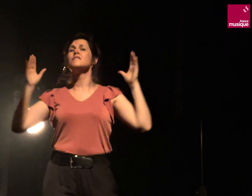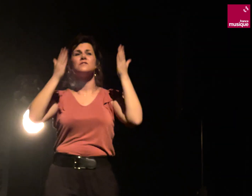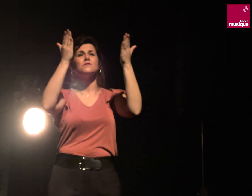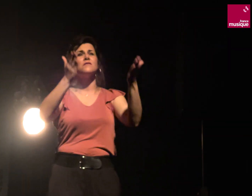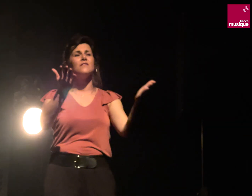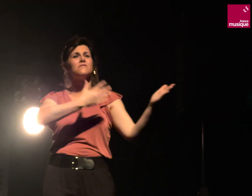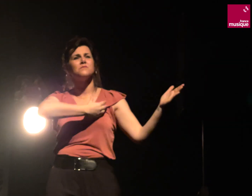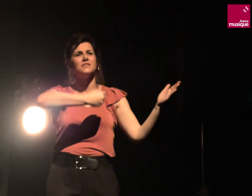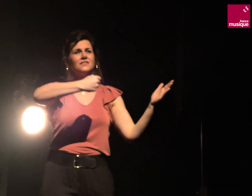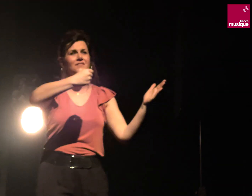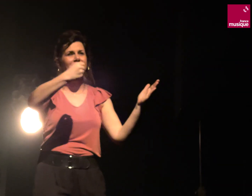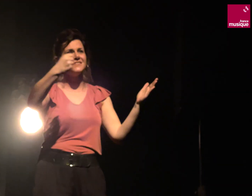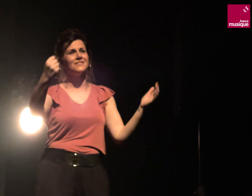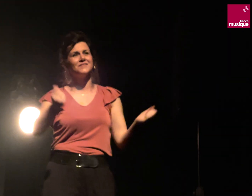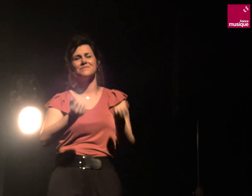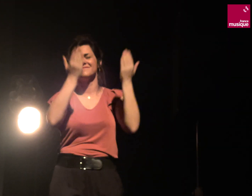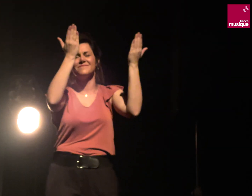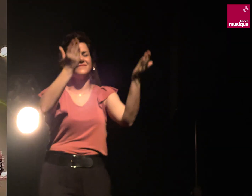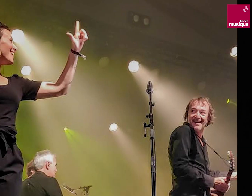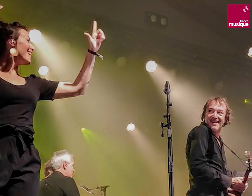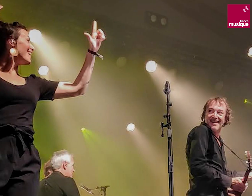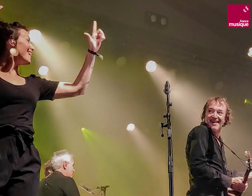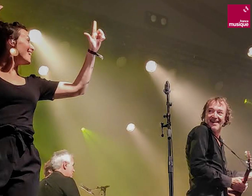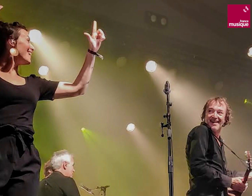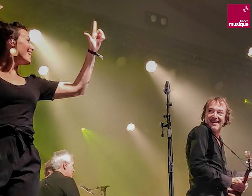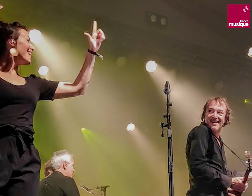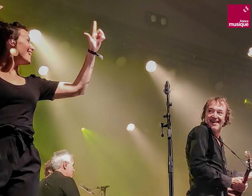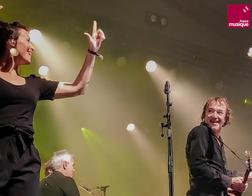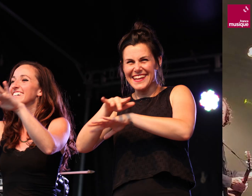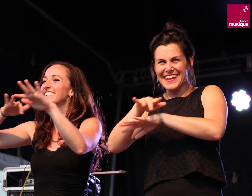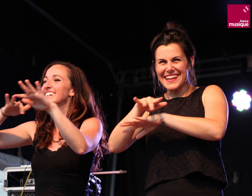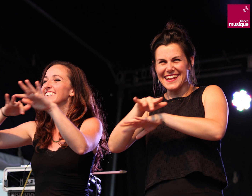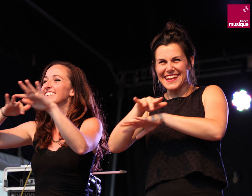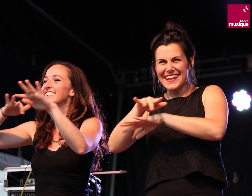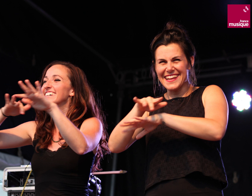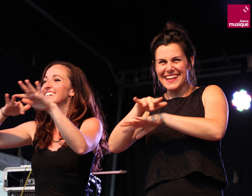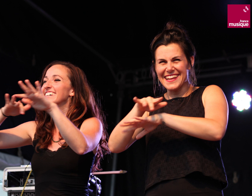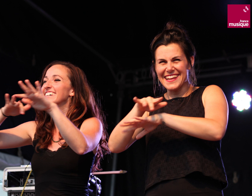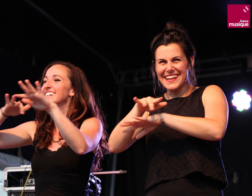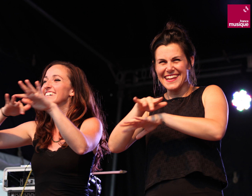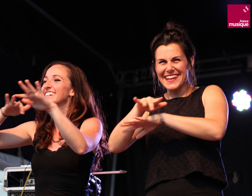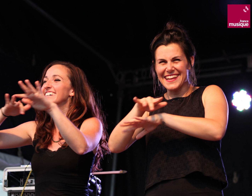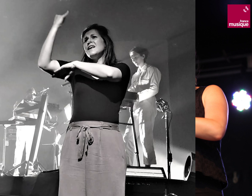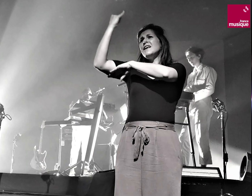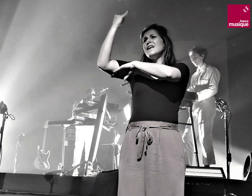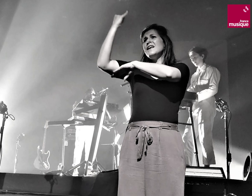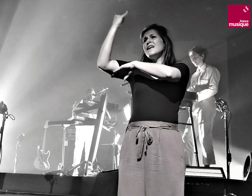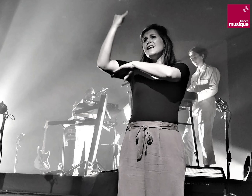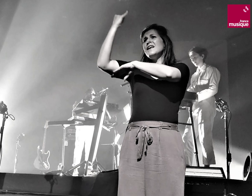donc on l'assume, on essaye d'être au même rythme. Le collectif d'Aurélie Nahon, 10 doigts en cavale, intervient partout en France pour rendre accessibles